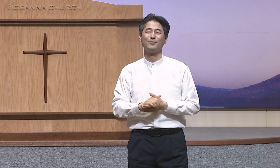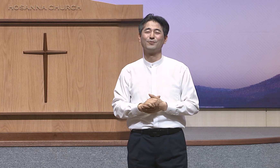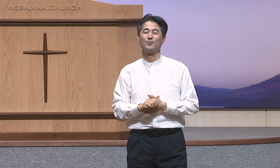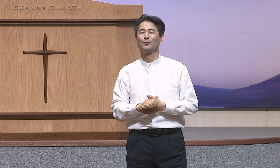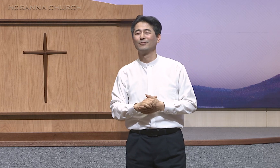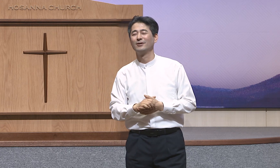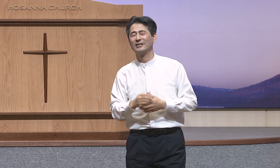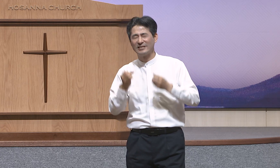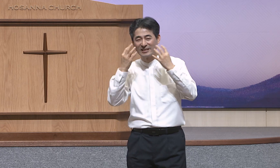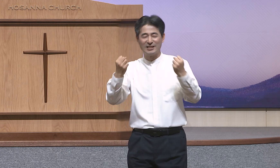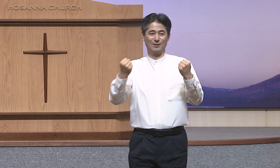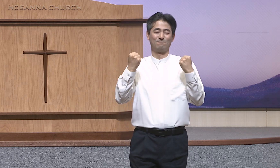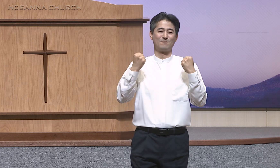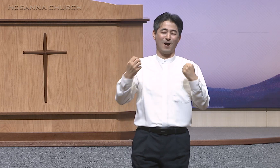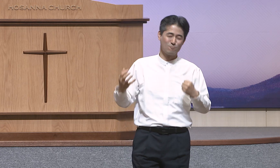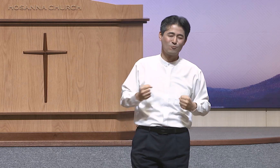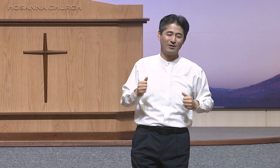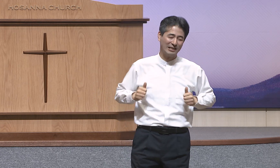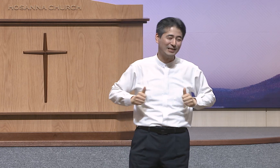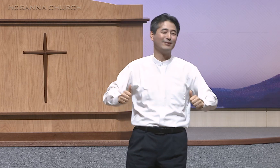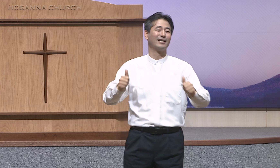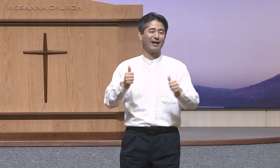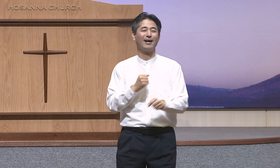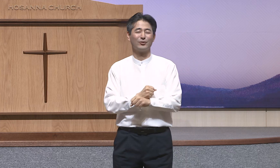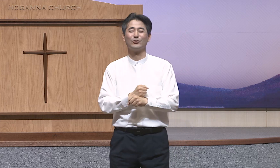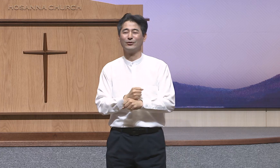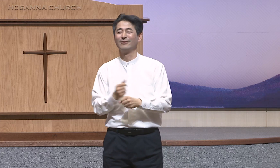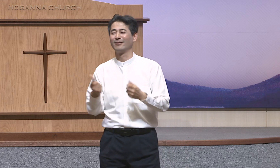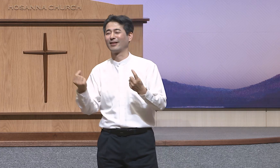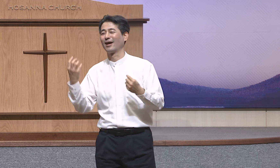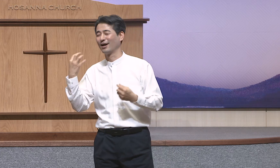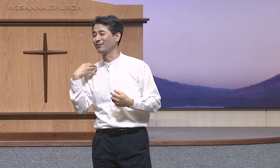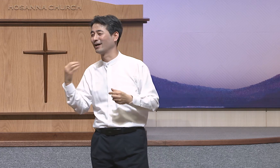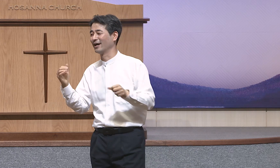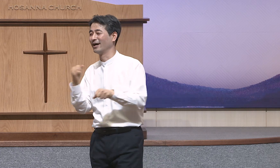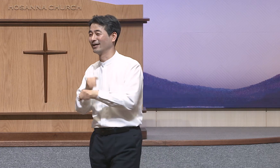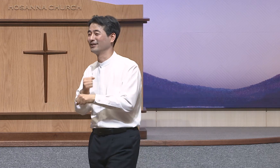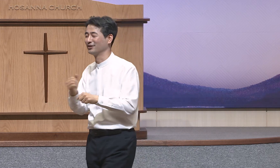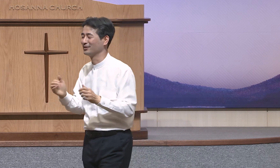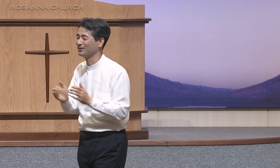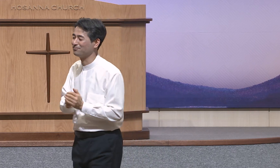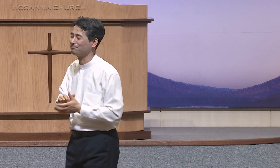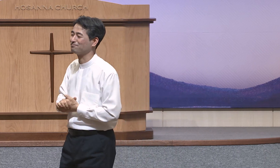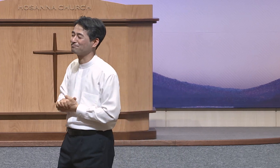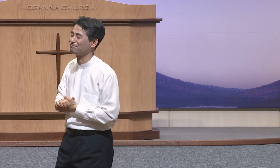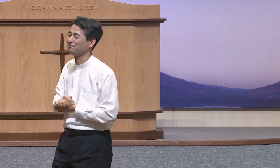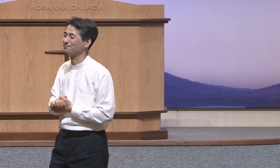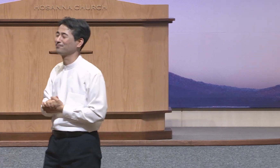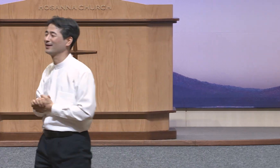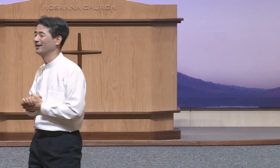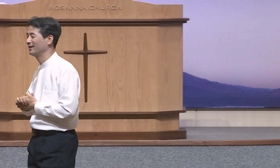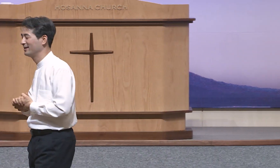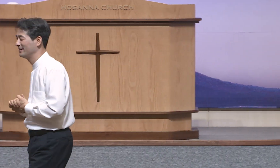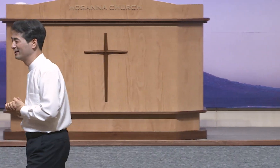찬양을 드렸던 것 같습니다. 그러면서 새 힘을 얻고 이렇게 이제 목사가 된 것